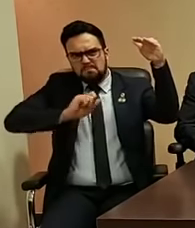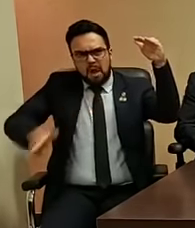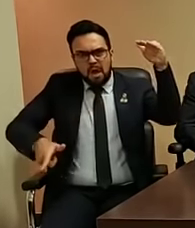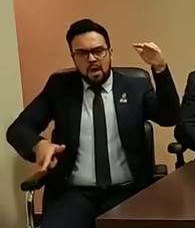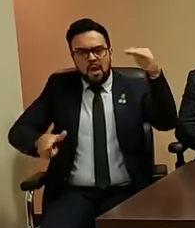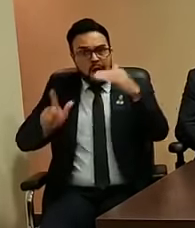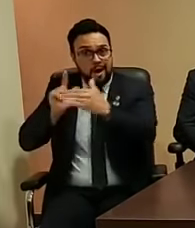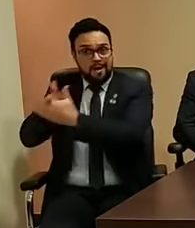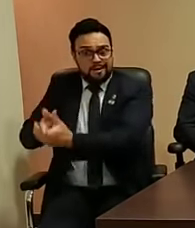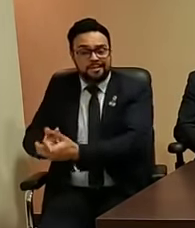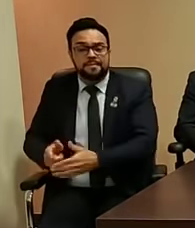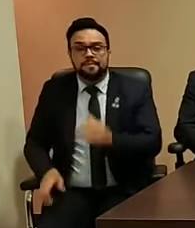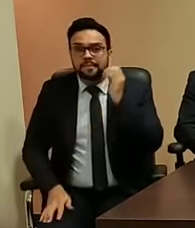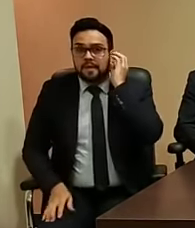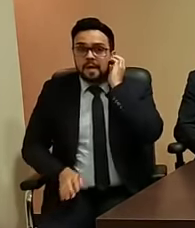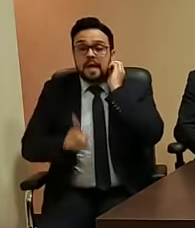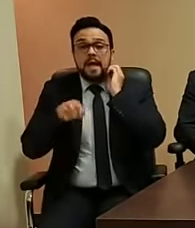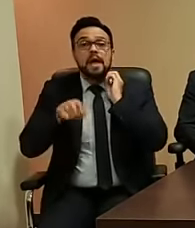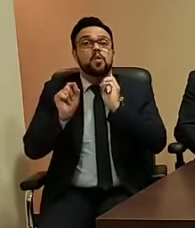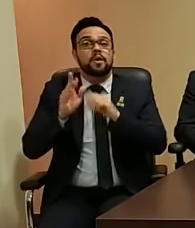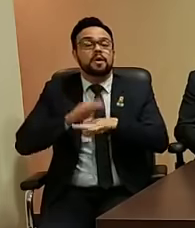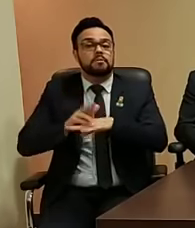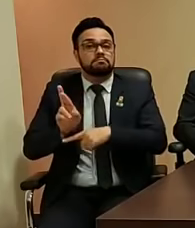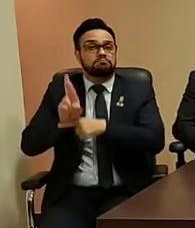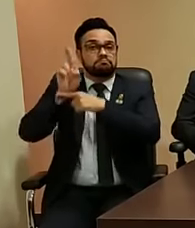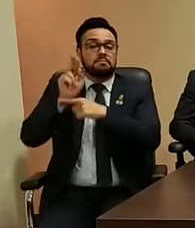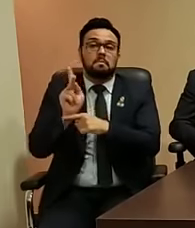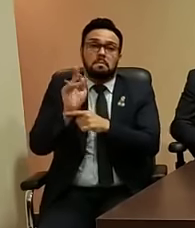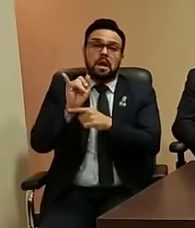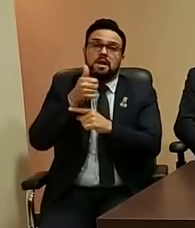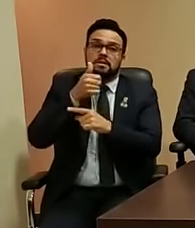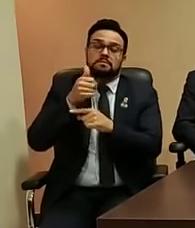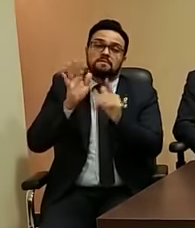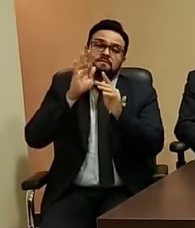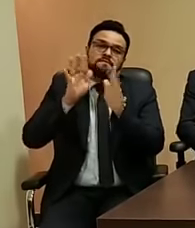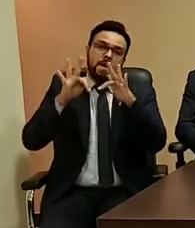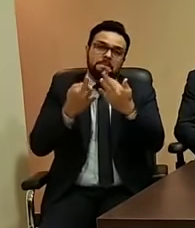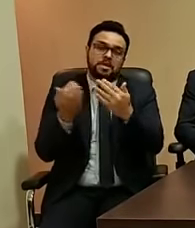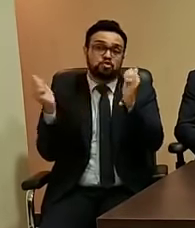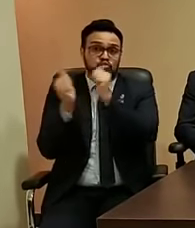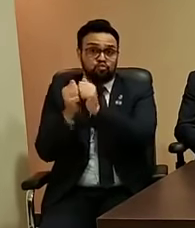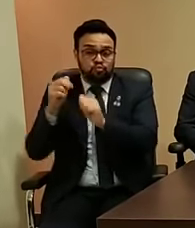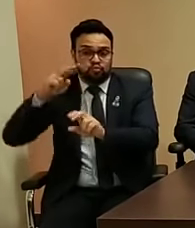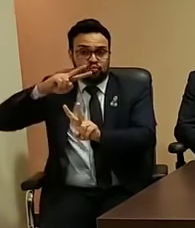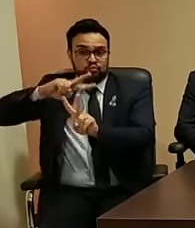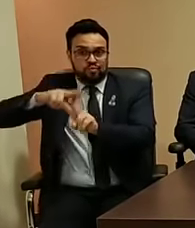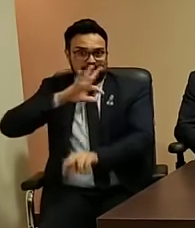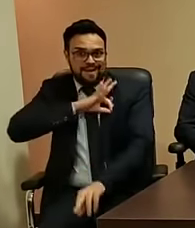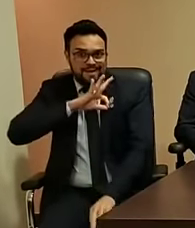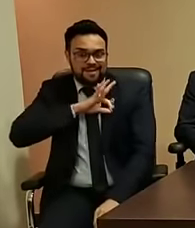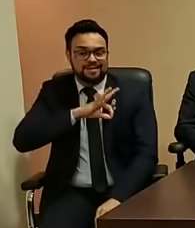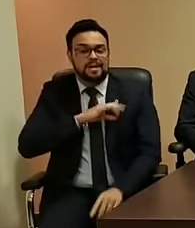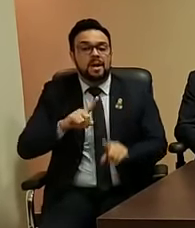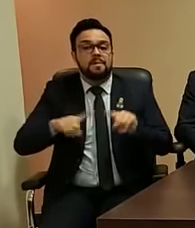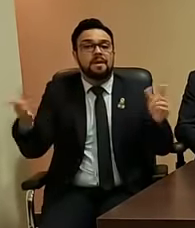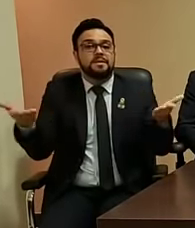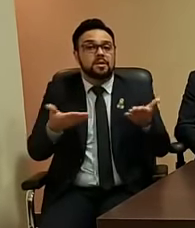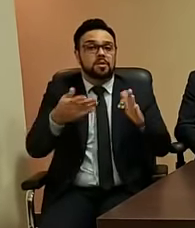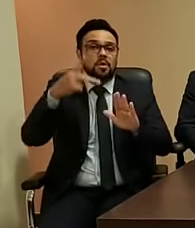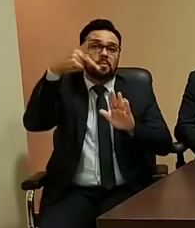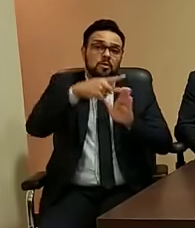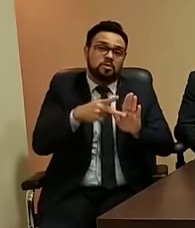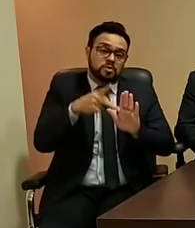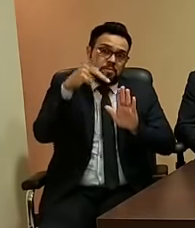ele era representado pelos pais junto à delegacia. Tá? A partir de agora, com esse projeto,